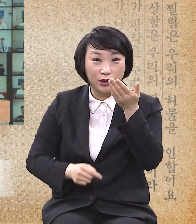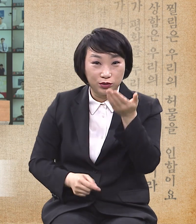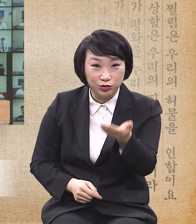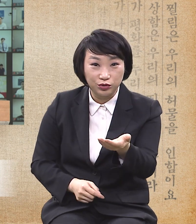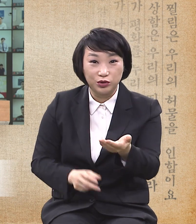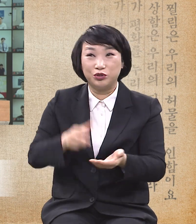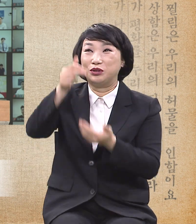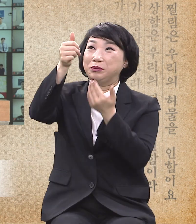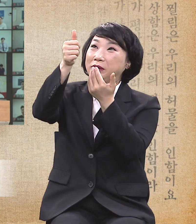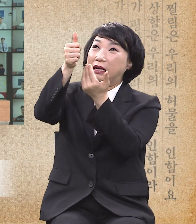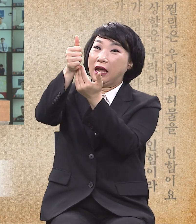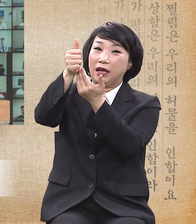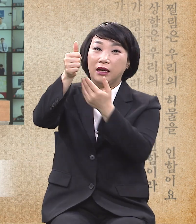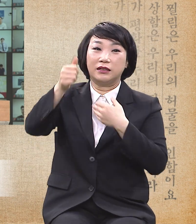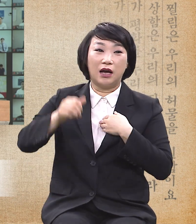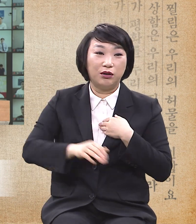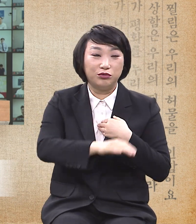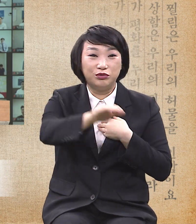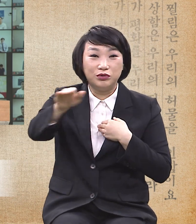갚아주시는 주님께